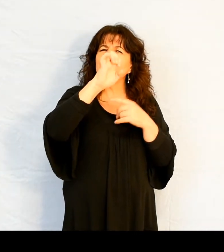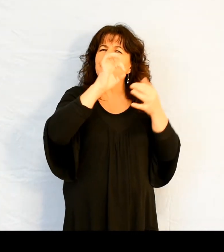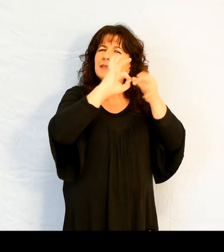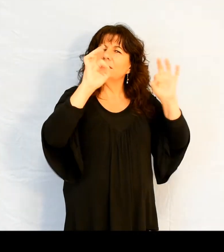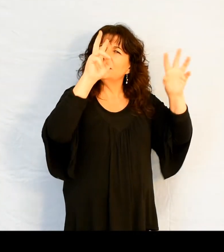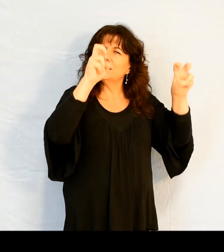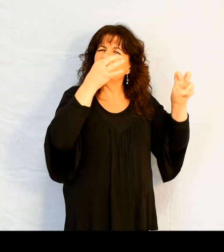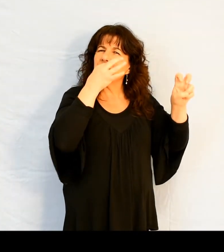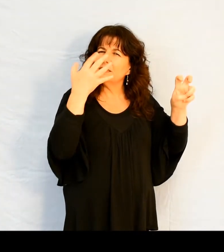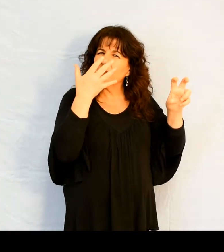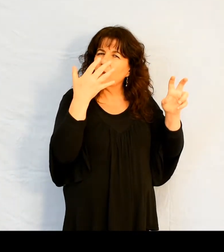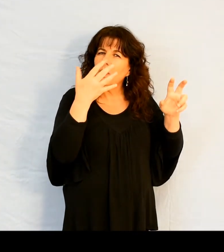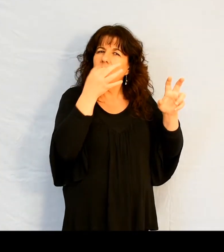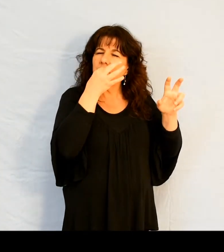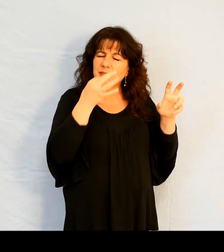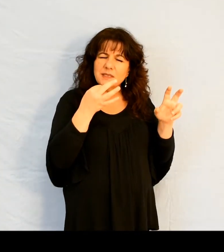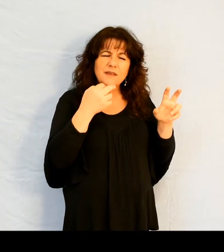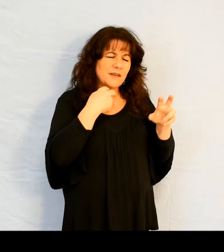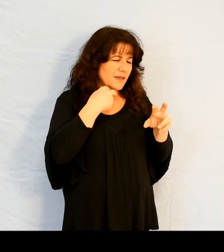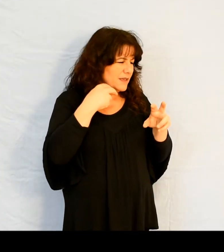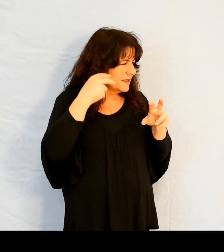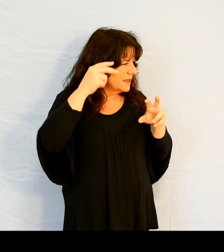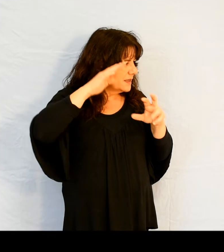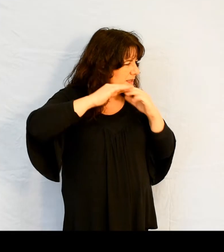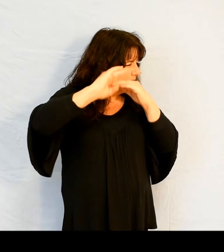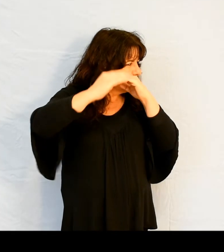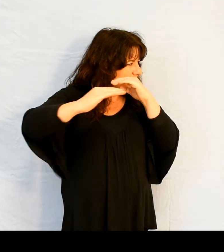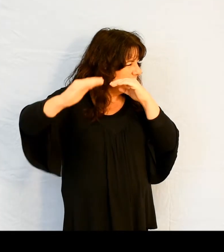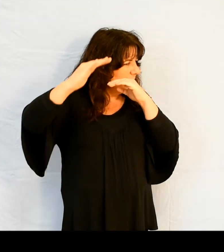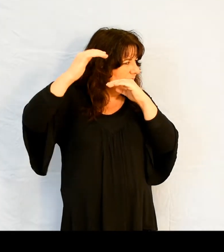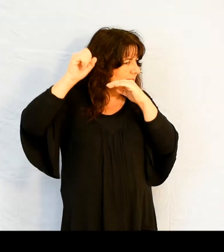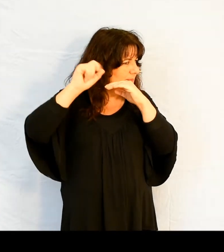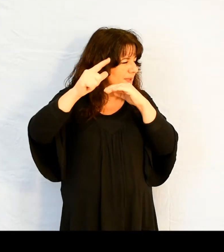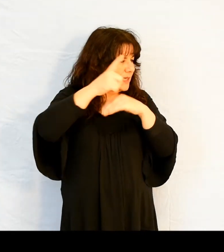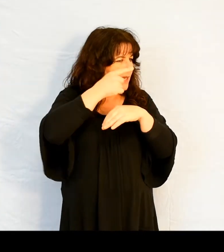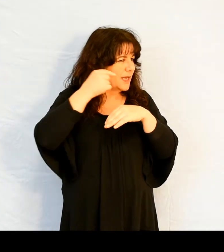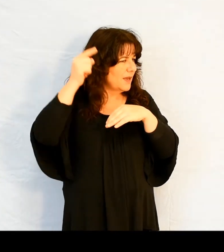désert, préparez le chemin du Seigneur, rendez droit ses sentiers.